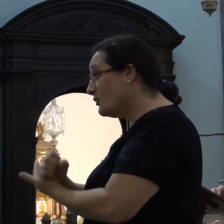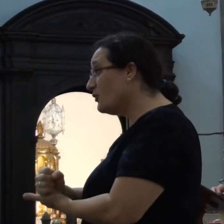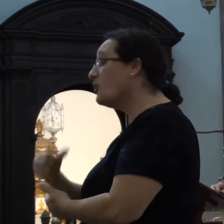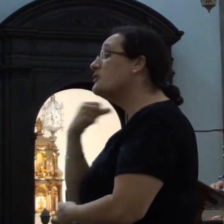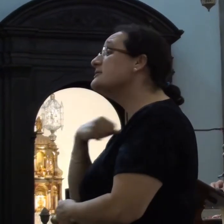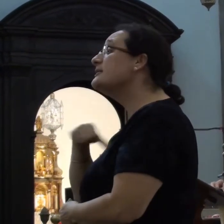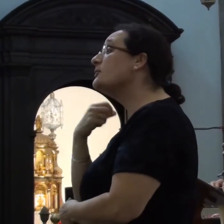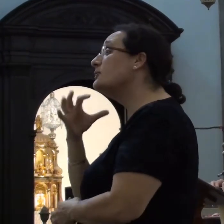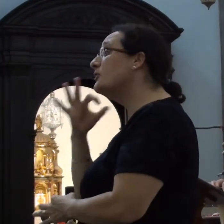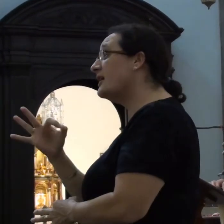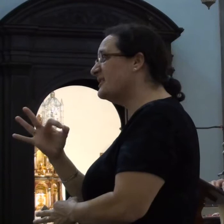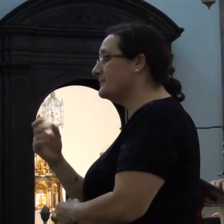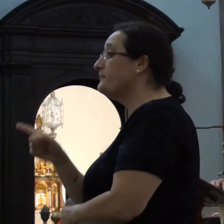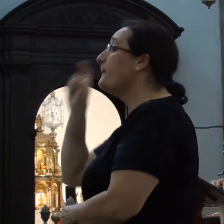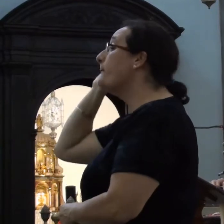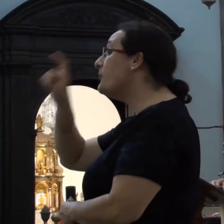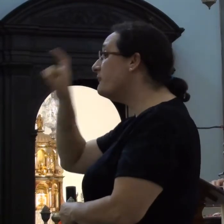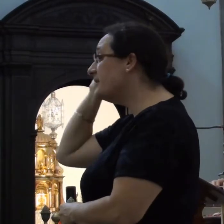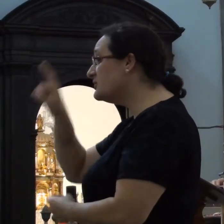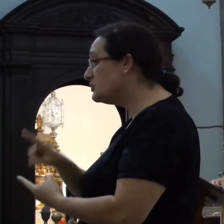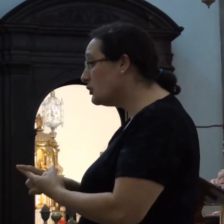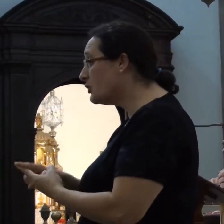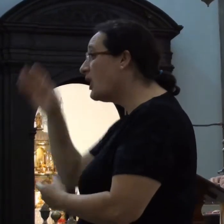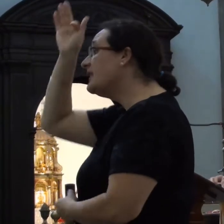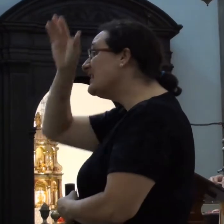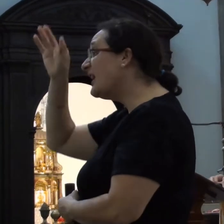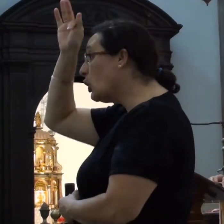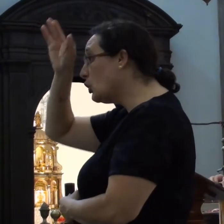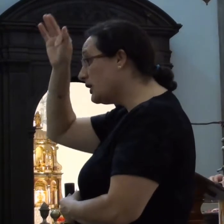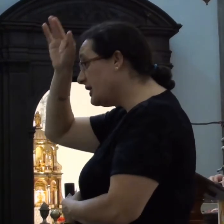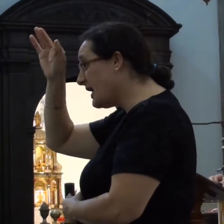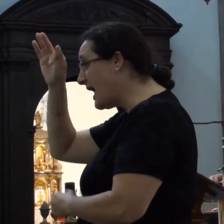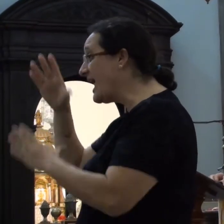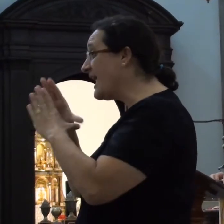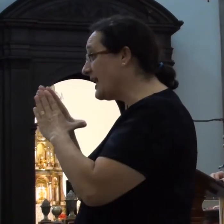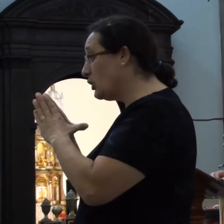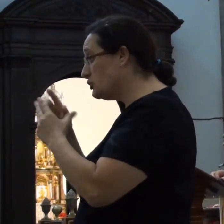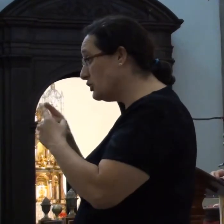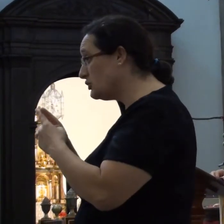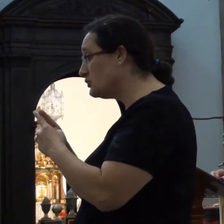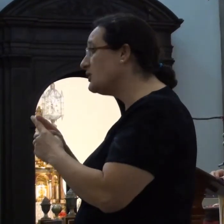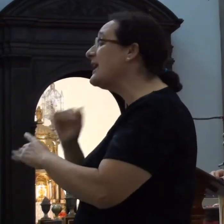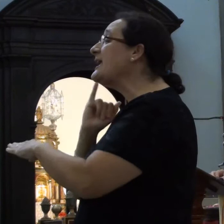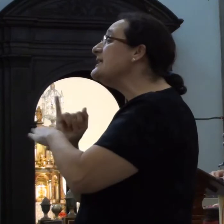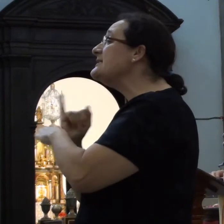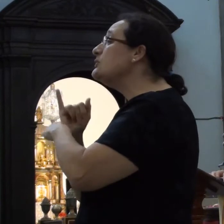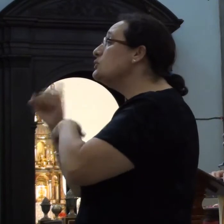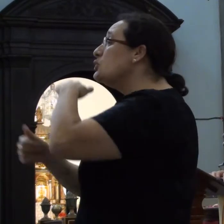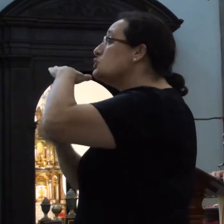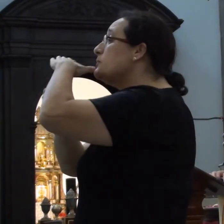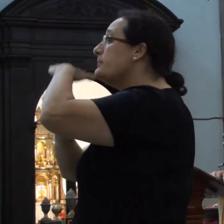entre otras cosas profesor de tecnología de fisiología del instituto superior